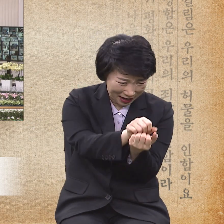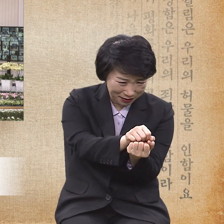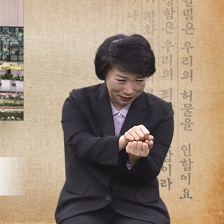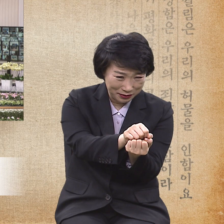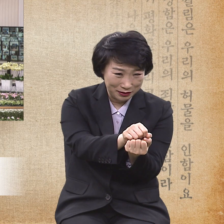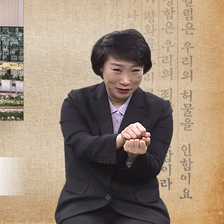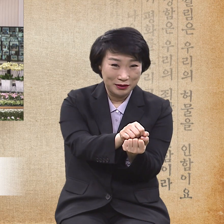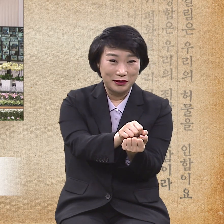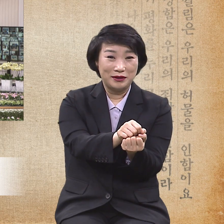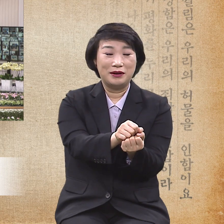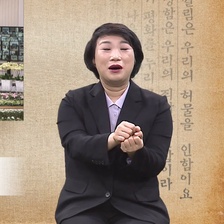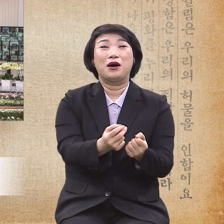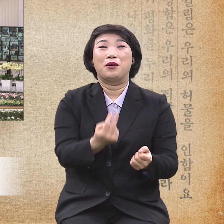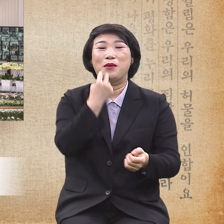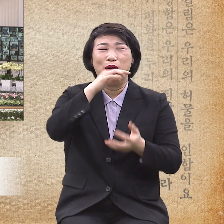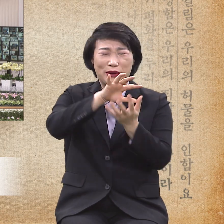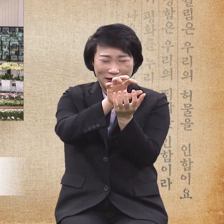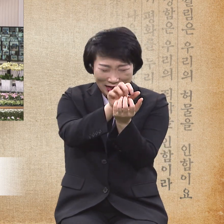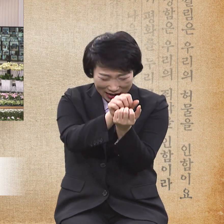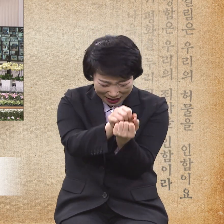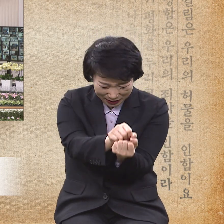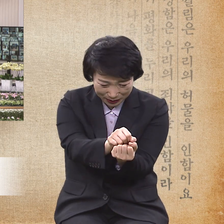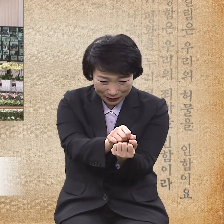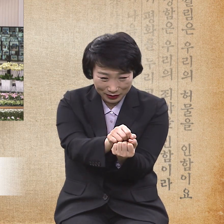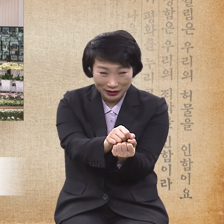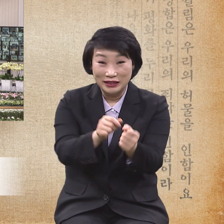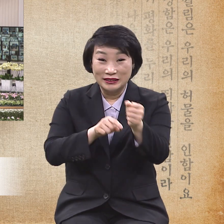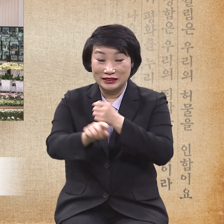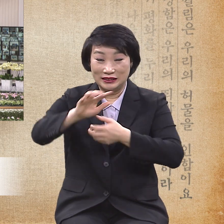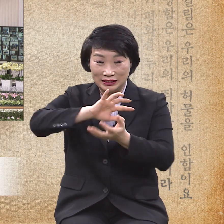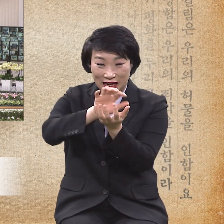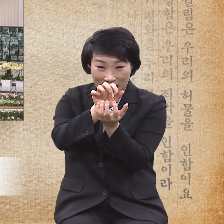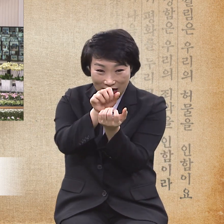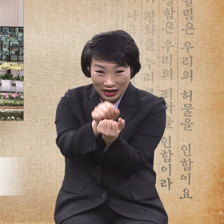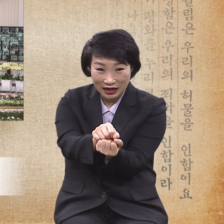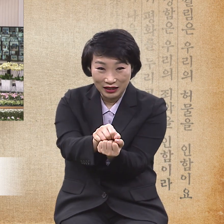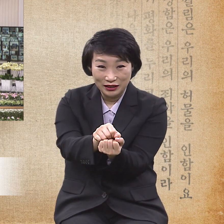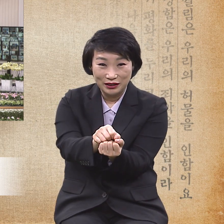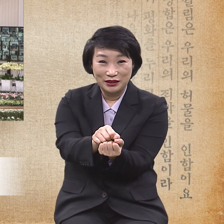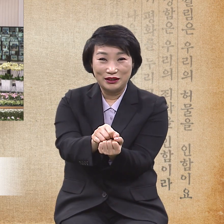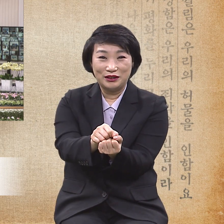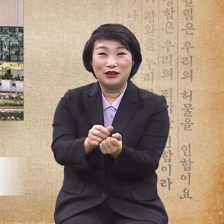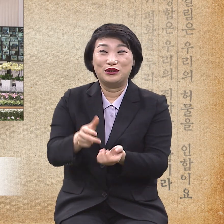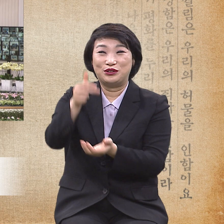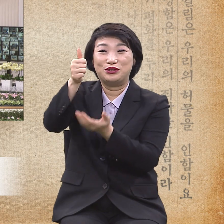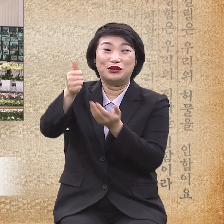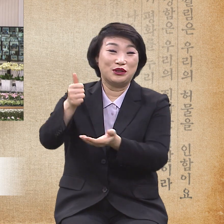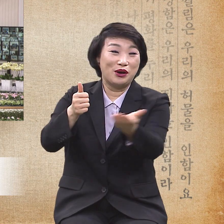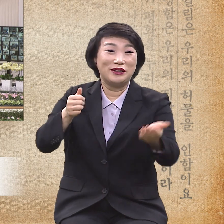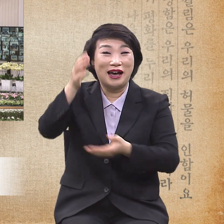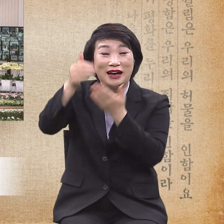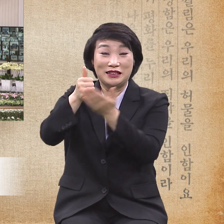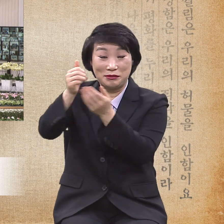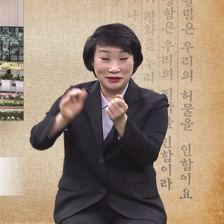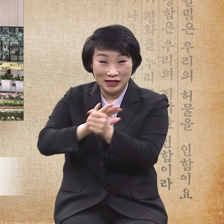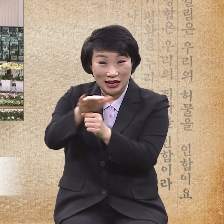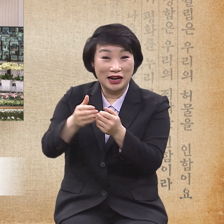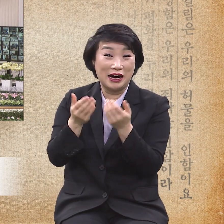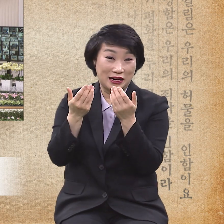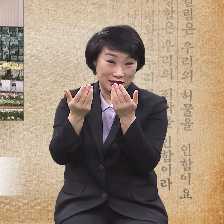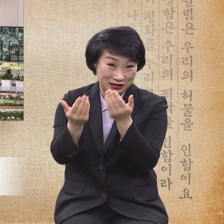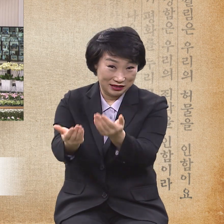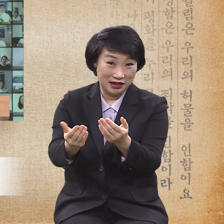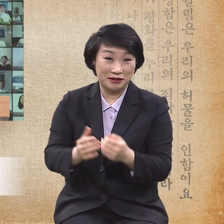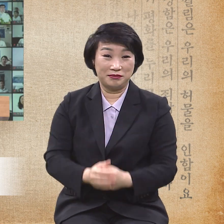다하고 목숨을 다하고 뜻을 다하여 주 너희 하나님을